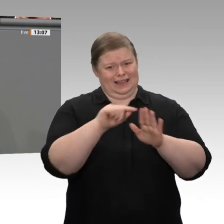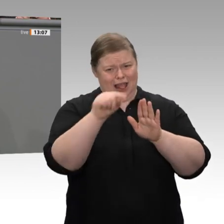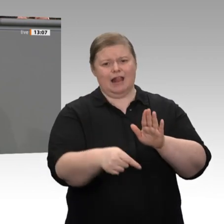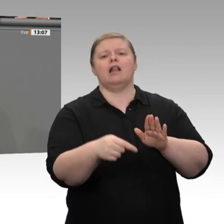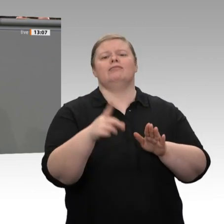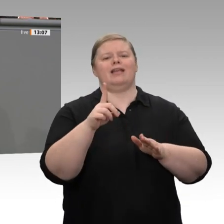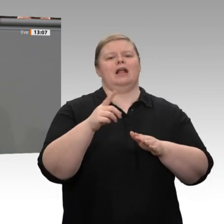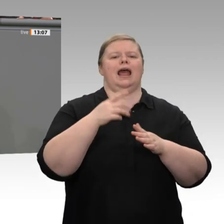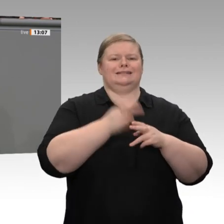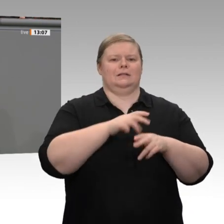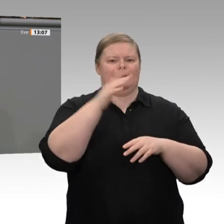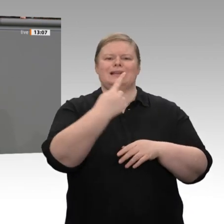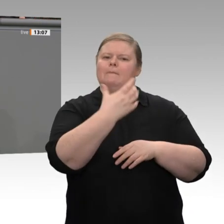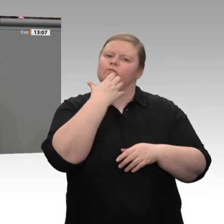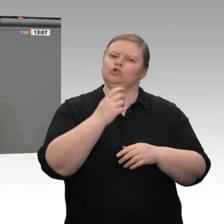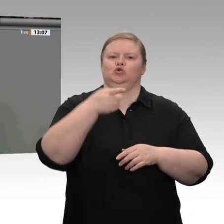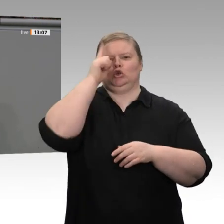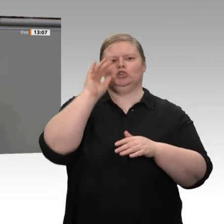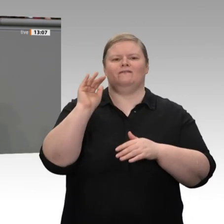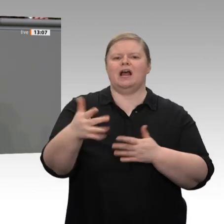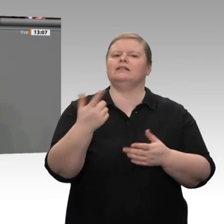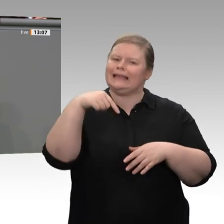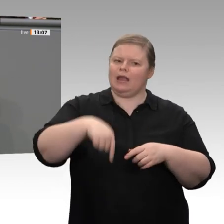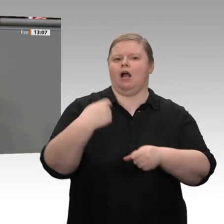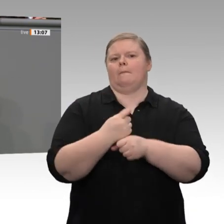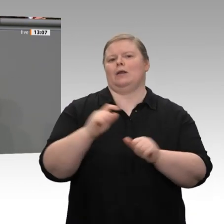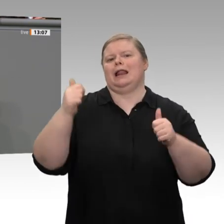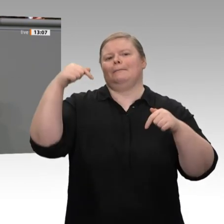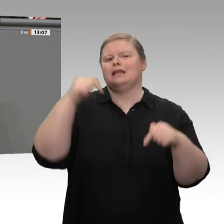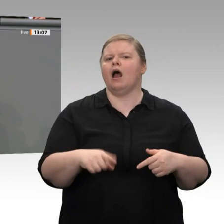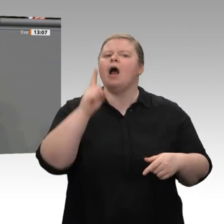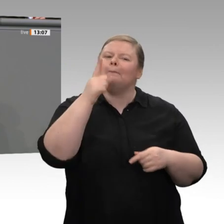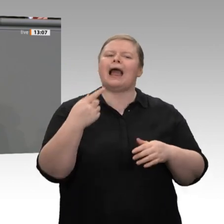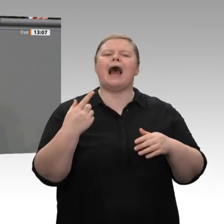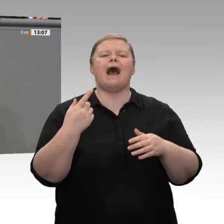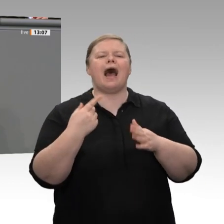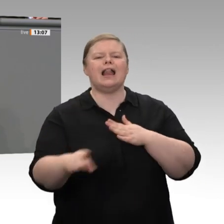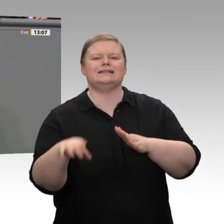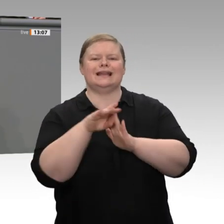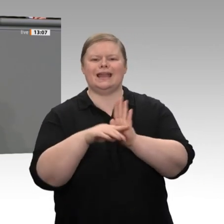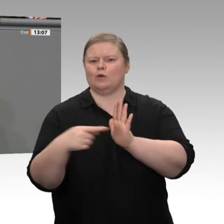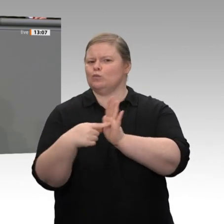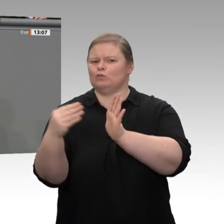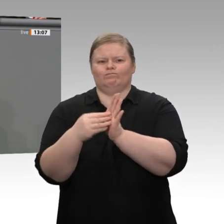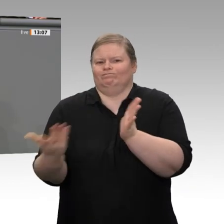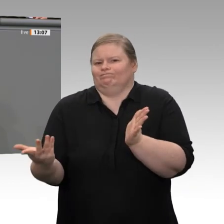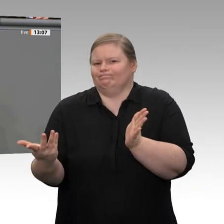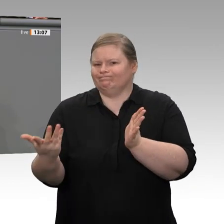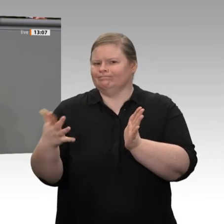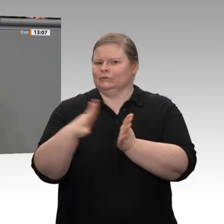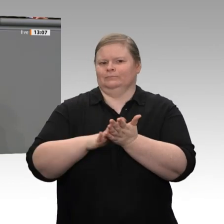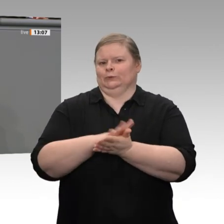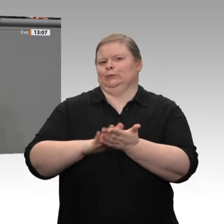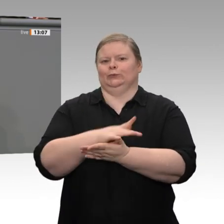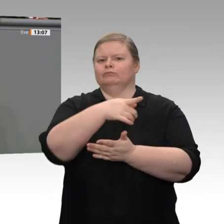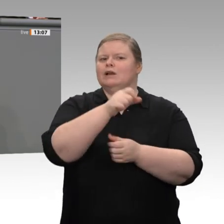ist abgelehnt worden. Wie absurd ist das, zeigt ein Vergleich. Die Nachfahren deutschsprachiger